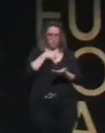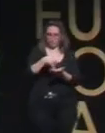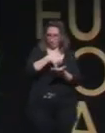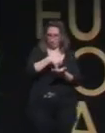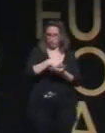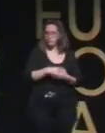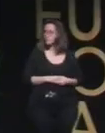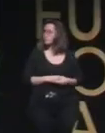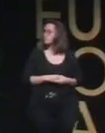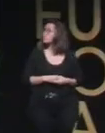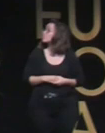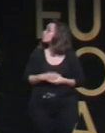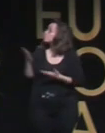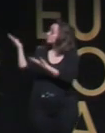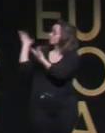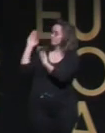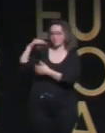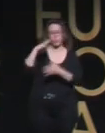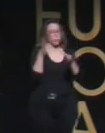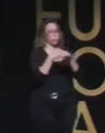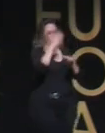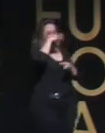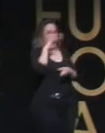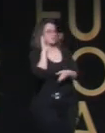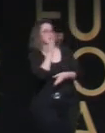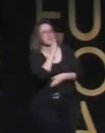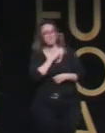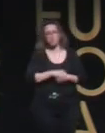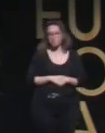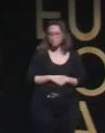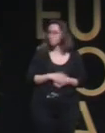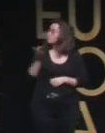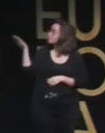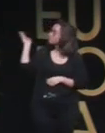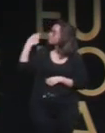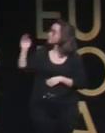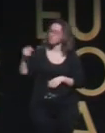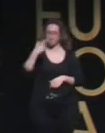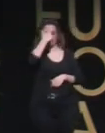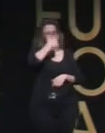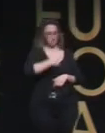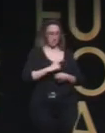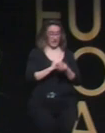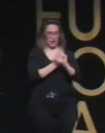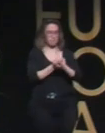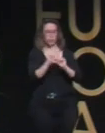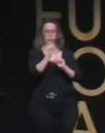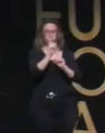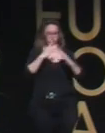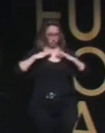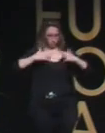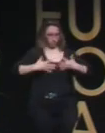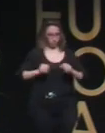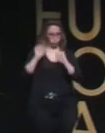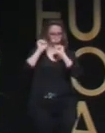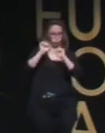Porque aquí estamos los aitás y las amás. Las defensas, cada vez, en lugar de cambiar de personaje, mejoramos la armadura. ¿Me explico? Cada vez nos vamos